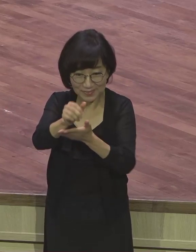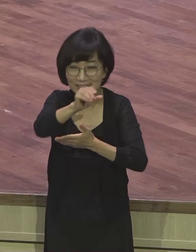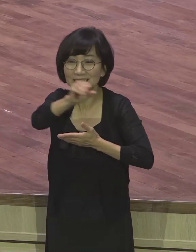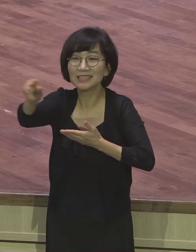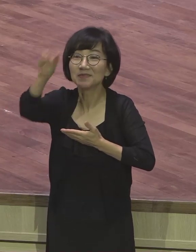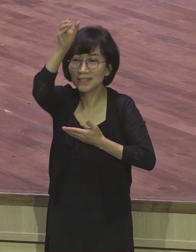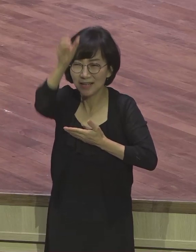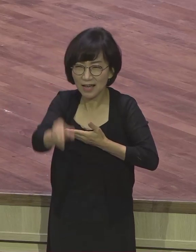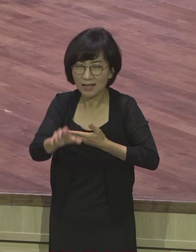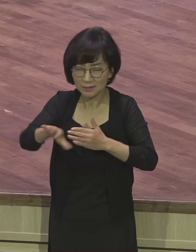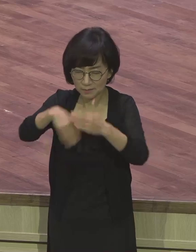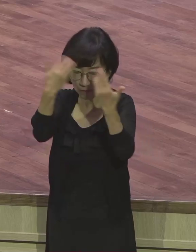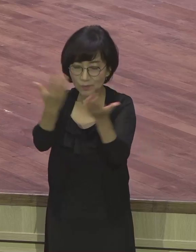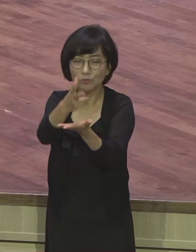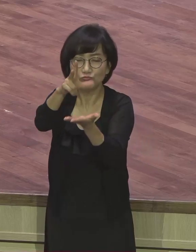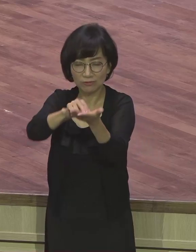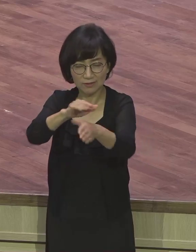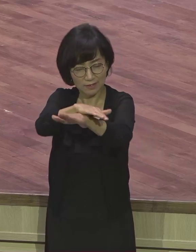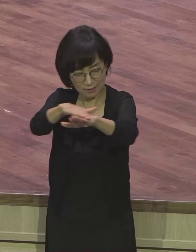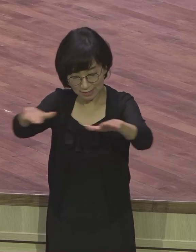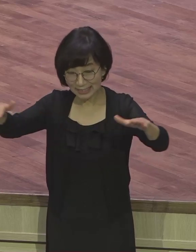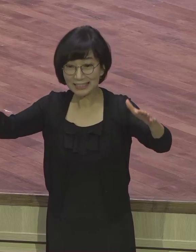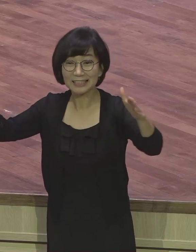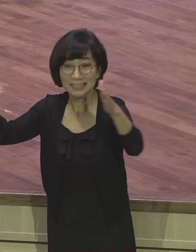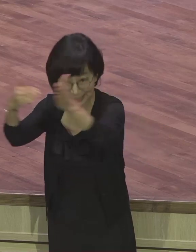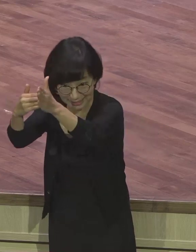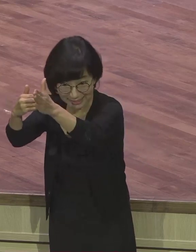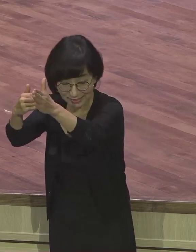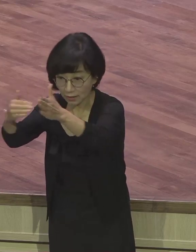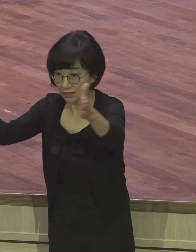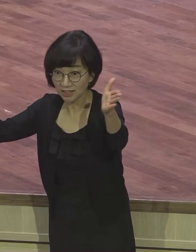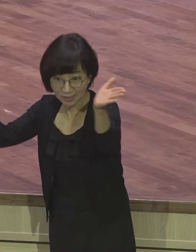다 끝난 거예요. 그런데 왜 문제 오느냐?